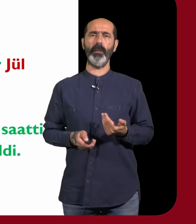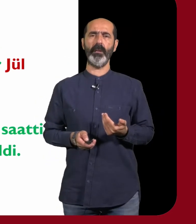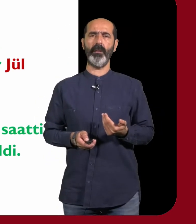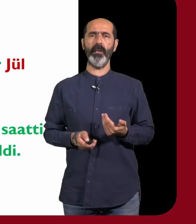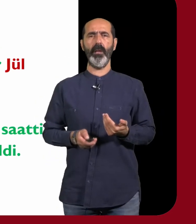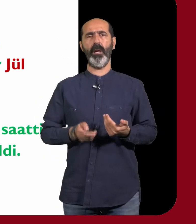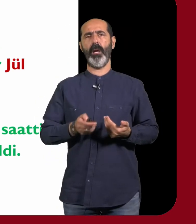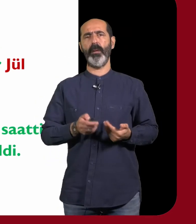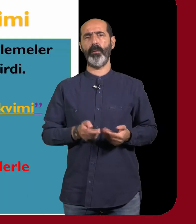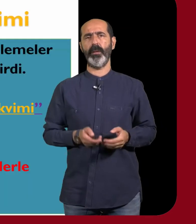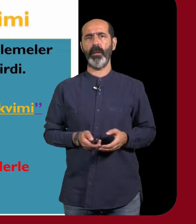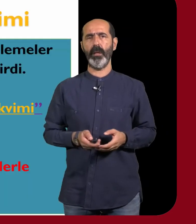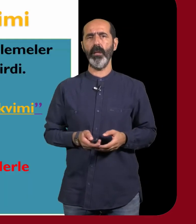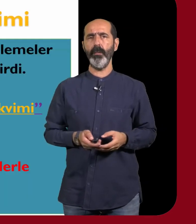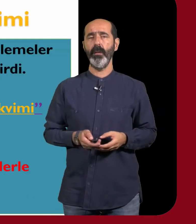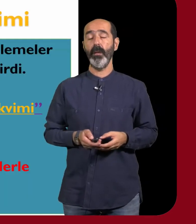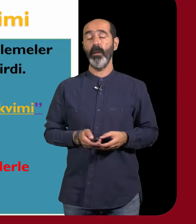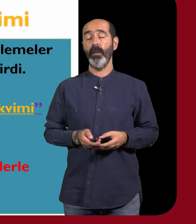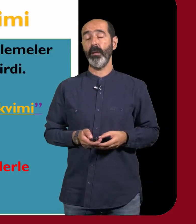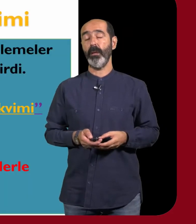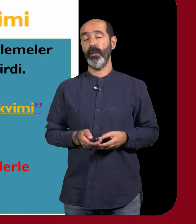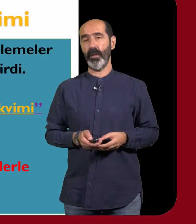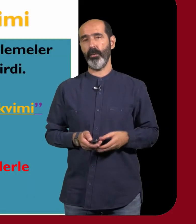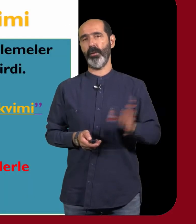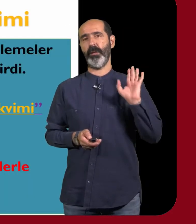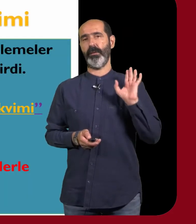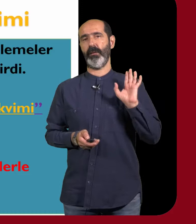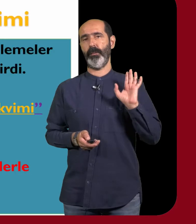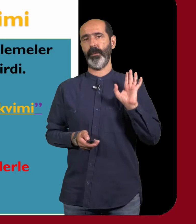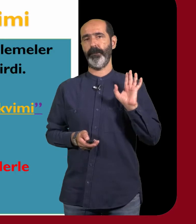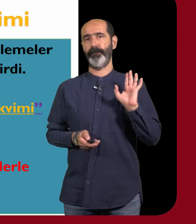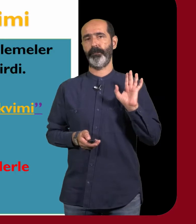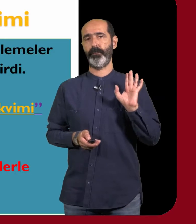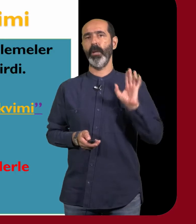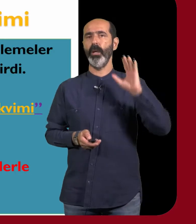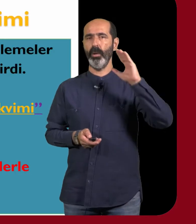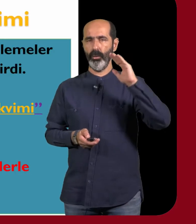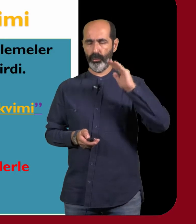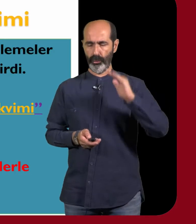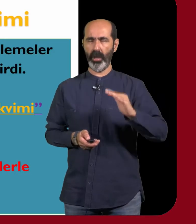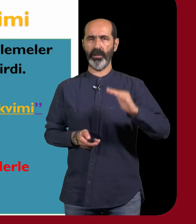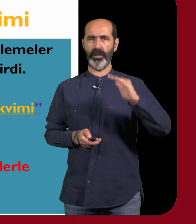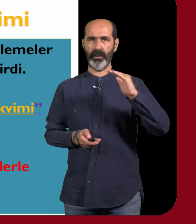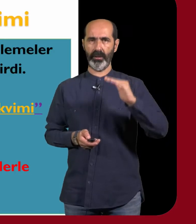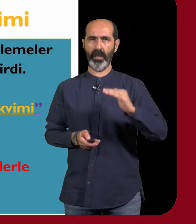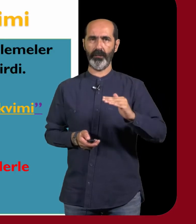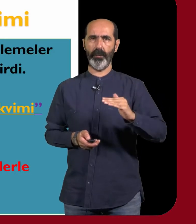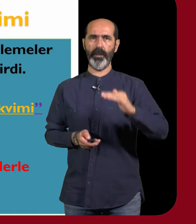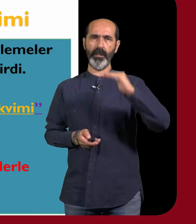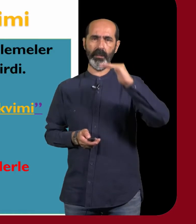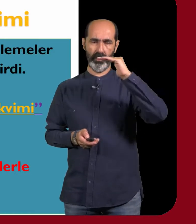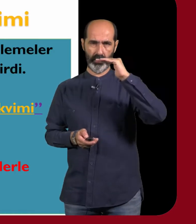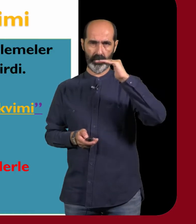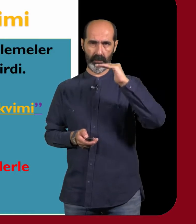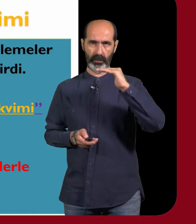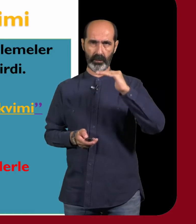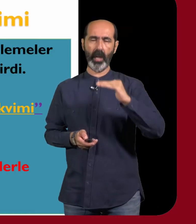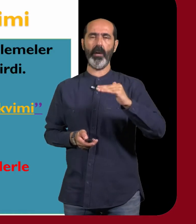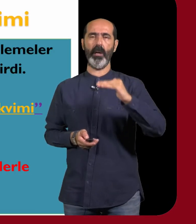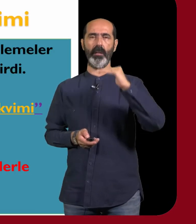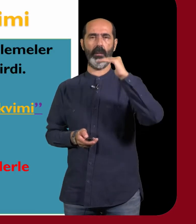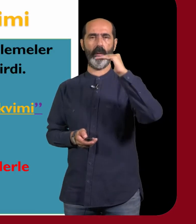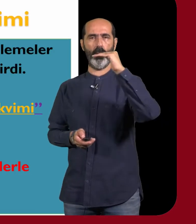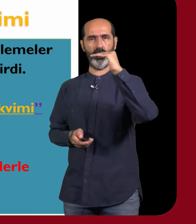kullandığımız tak ve hemen ona da bakalım Gregoryan takip şu anki takvimin